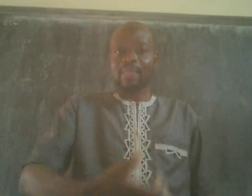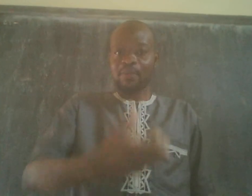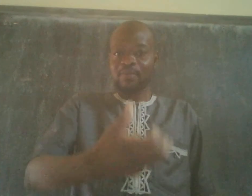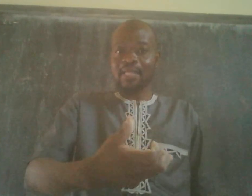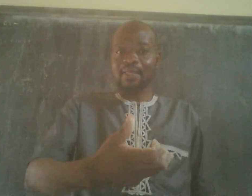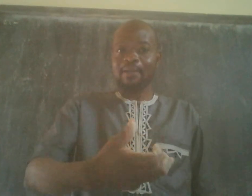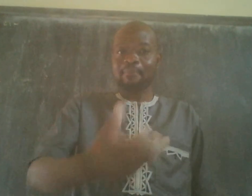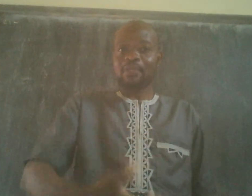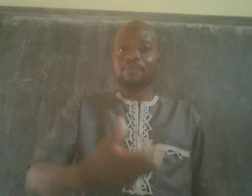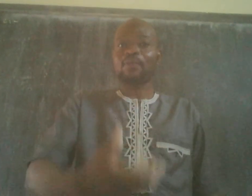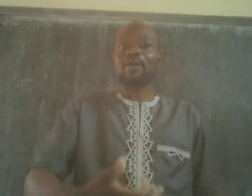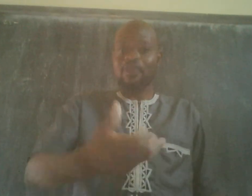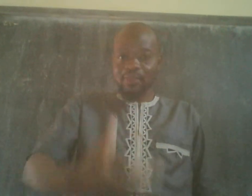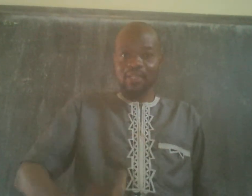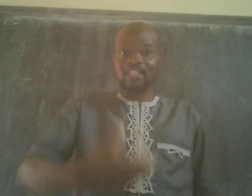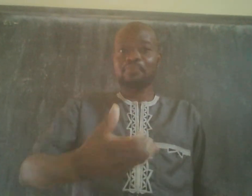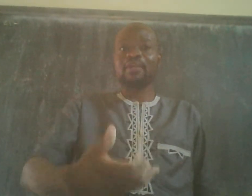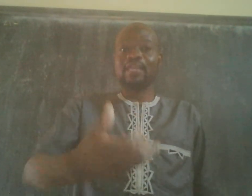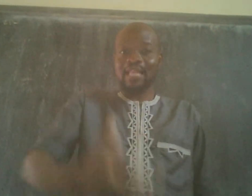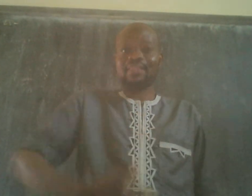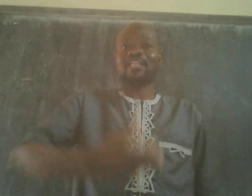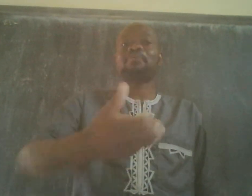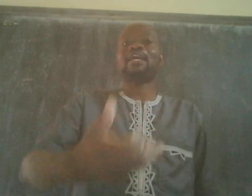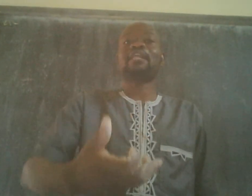Lui, s'attend, mais le pas qu'il le transmet, il la transmet à la femme.